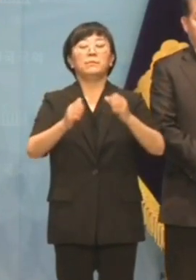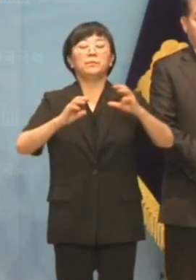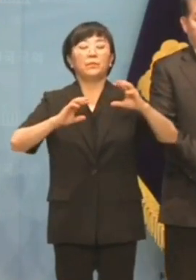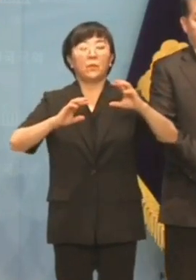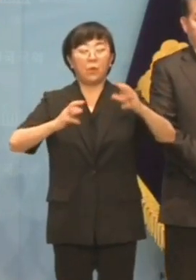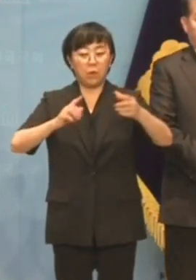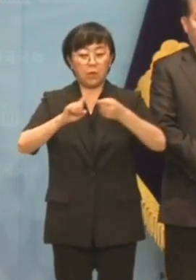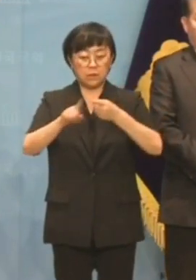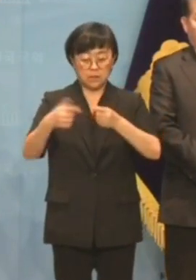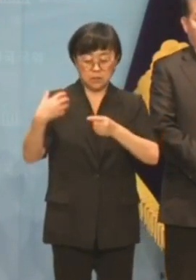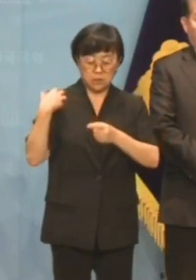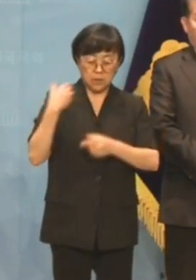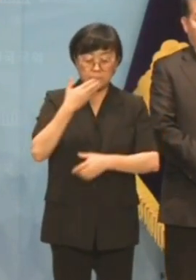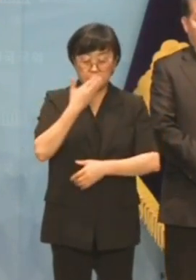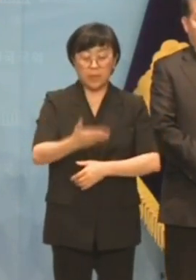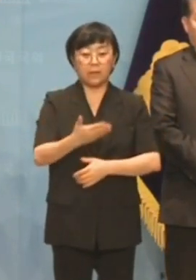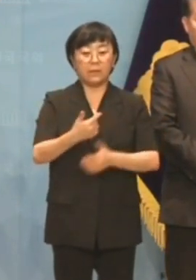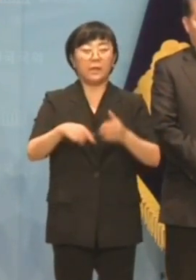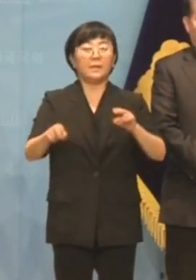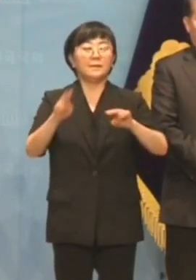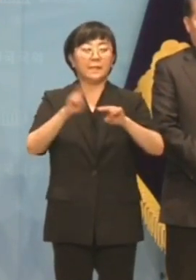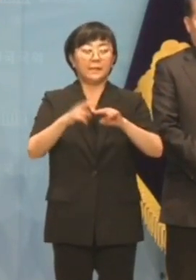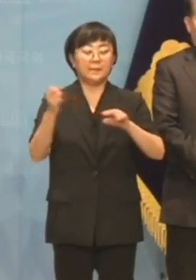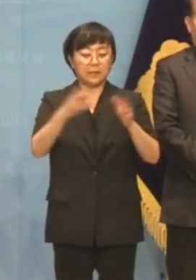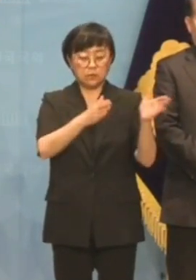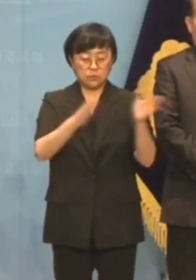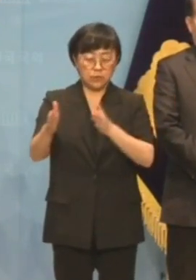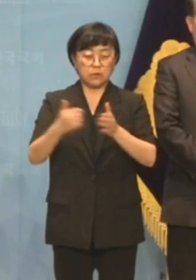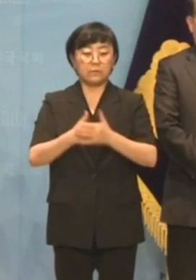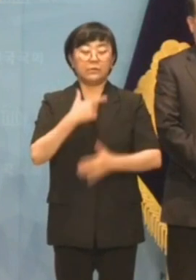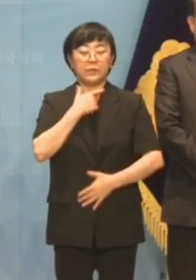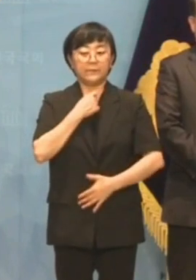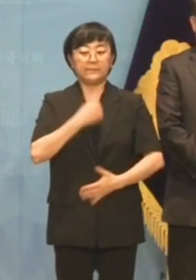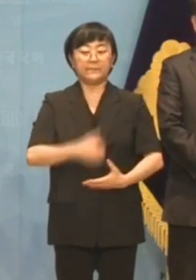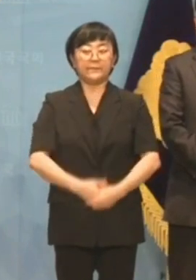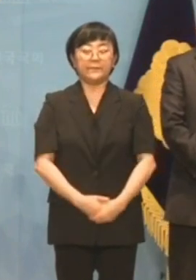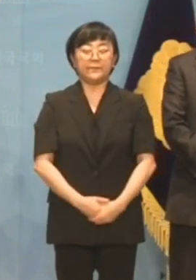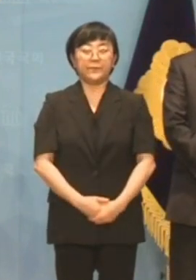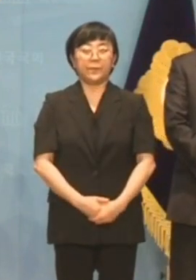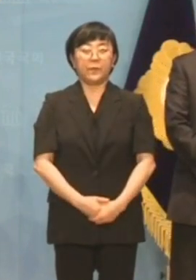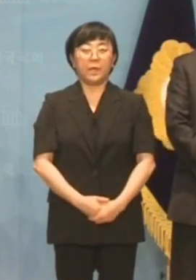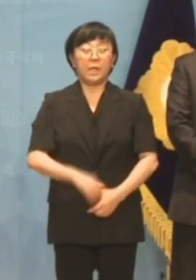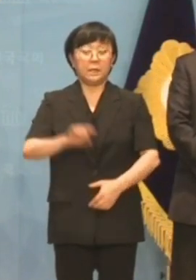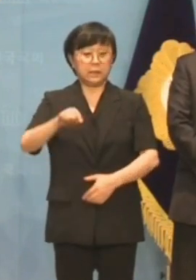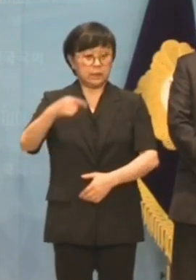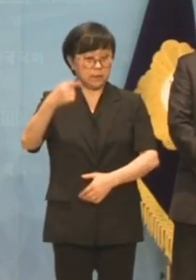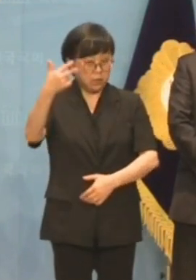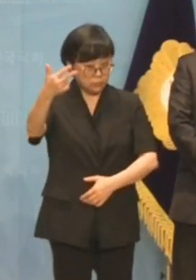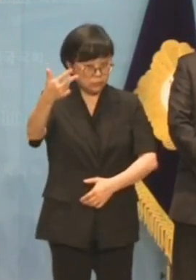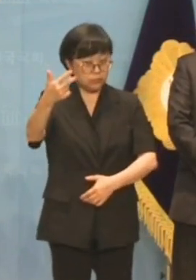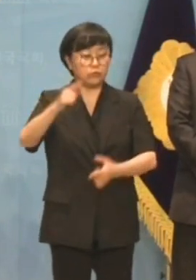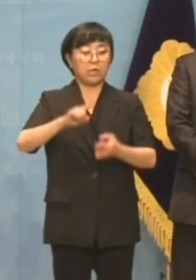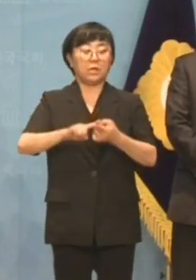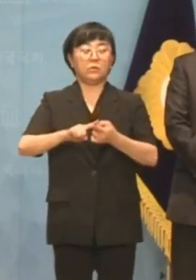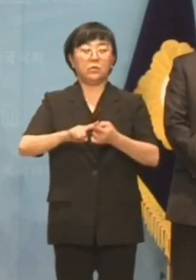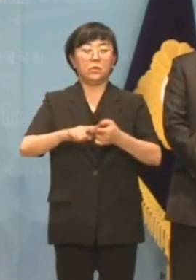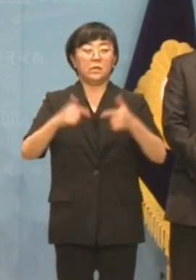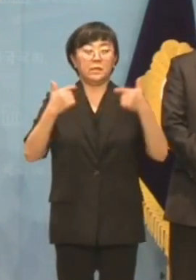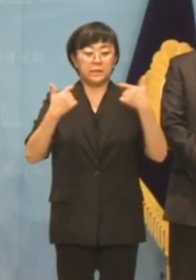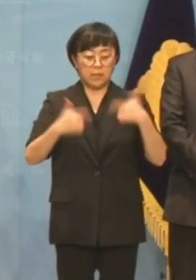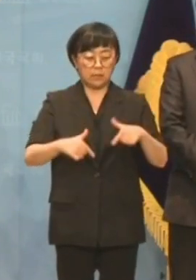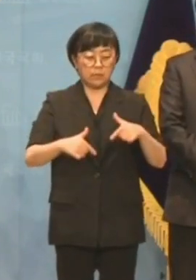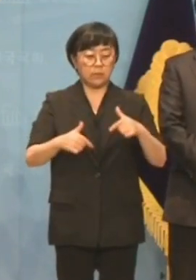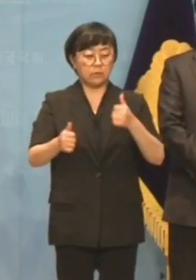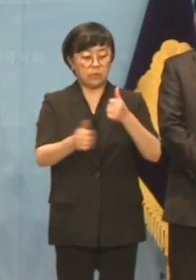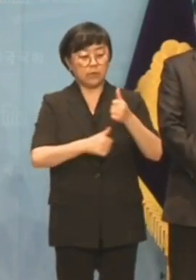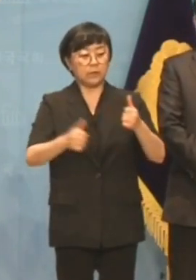외교에 있어 그 역할을 할 수 있는 그런 자리를 다시 마련해 주시기 바랍니다. 차제라도 다음 주 중으로 상임위 개최를